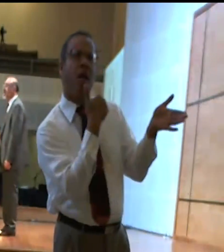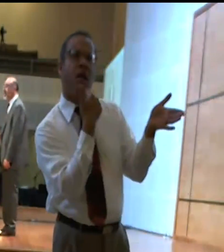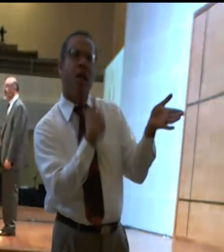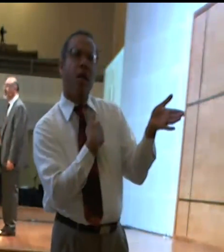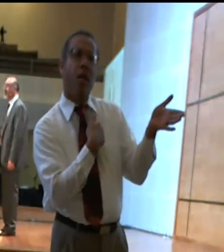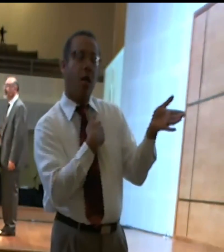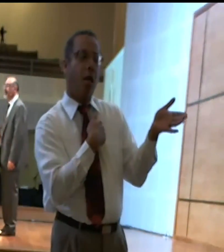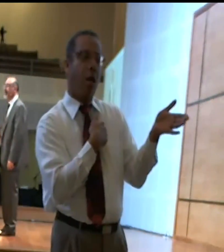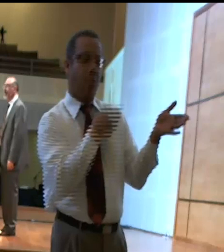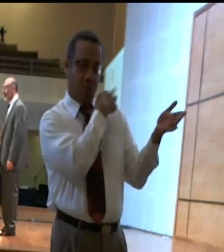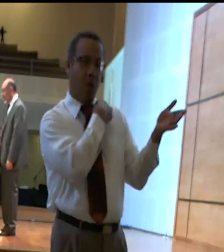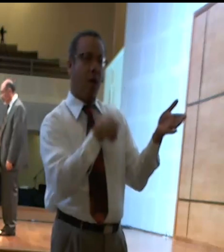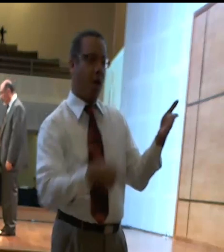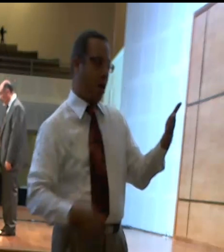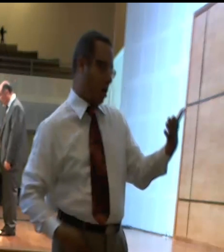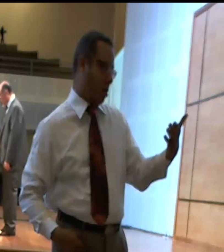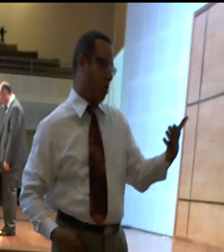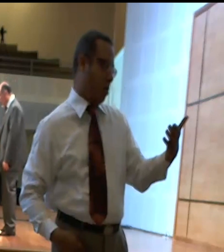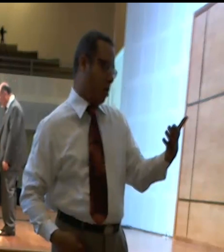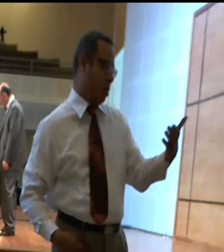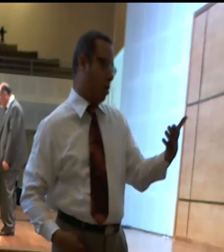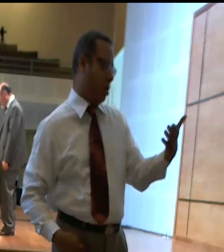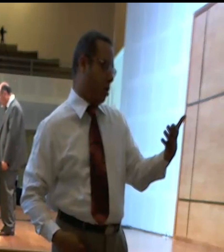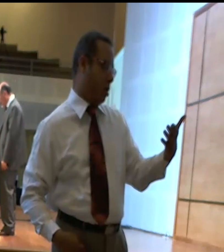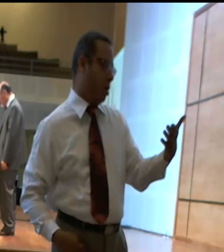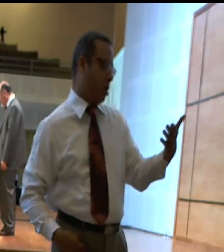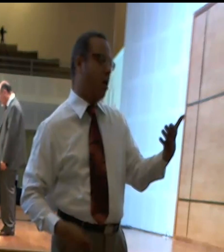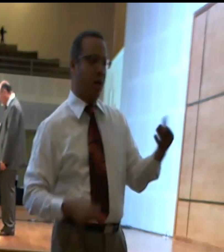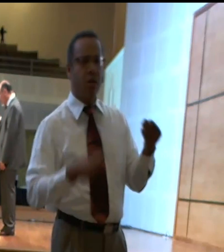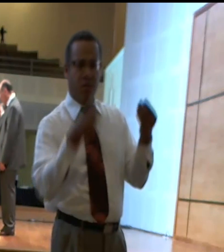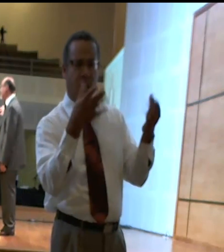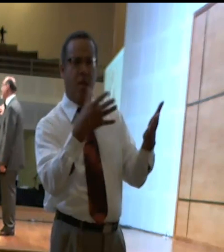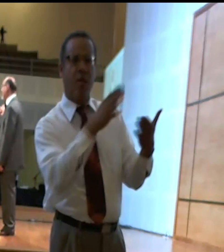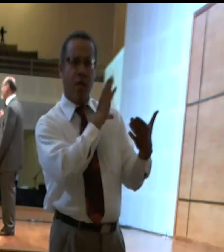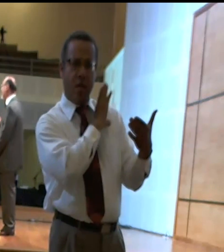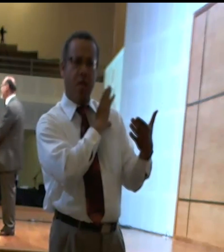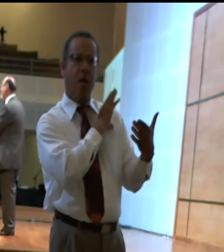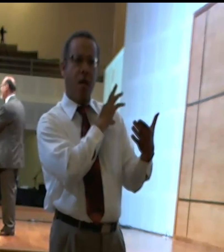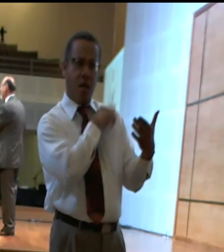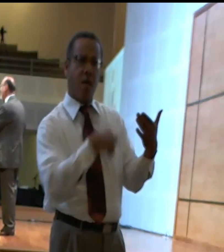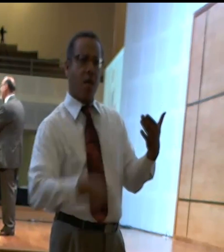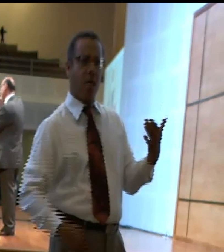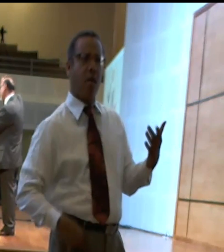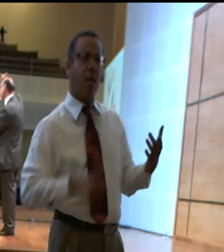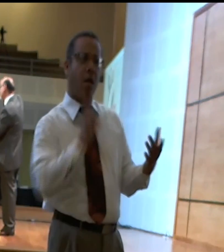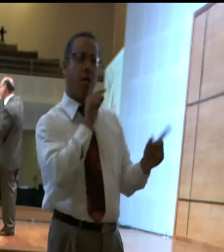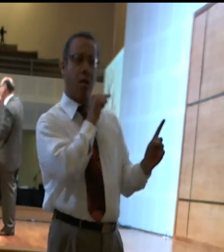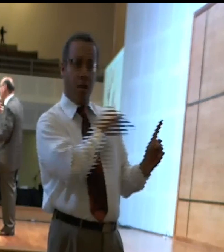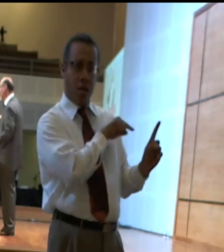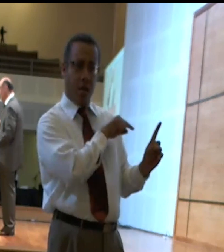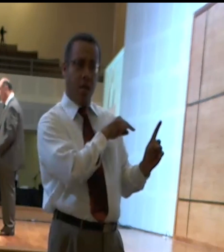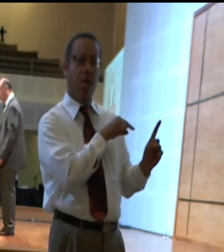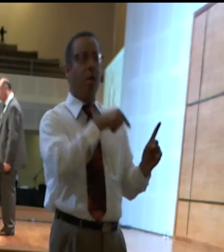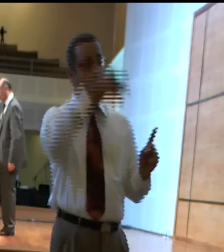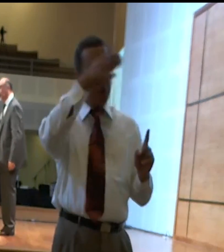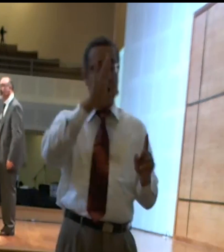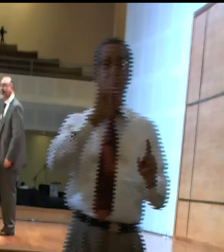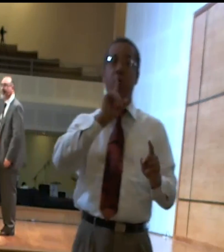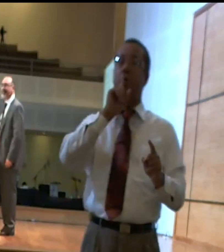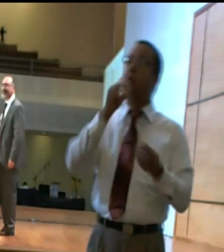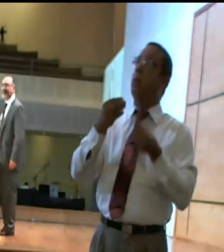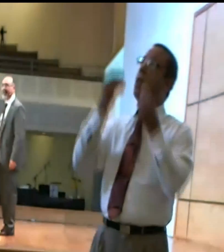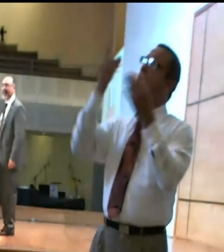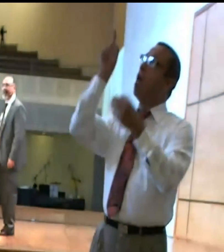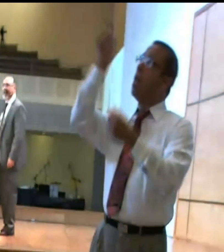dijeron: de César. Y Jesús le dijo: dad pues a César lo que es de César, y a Dios lo que es de